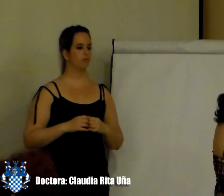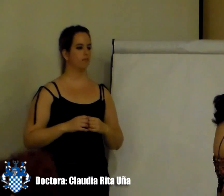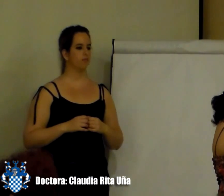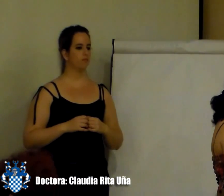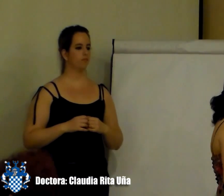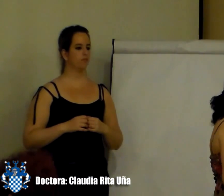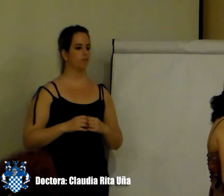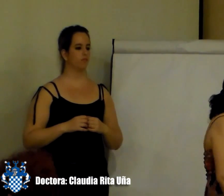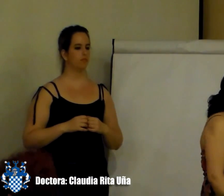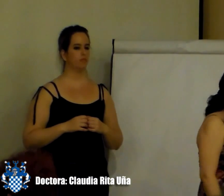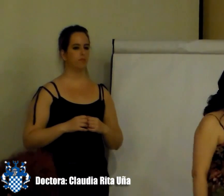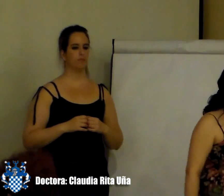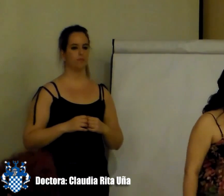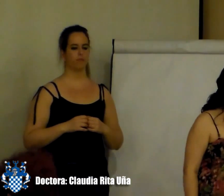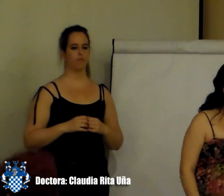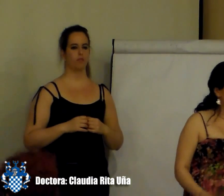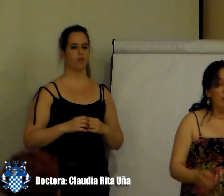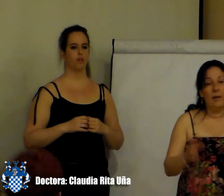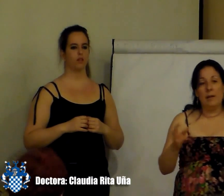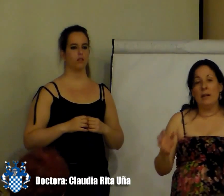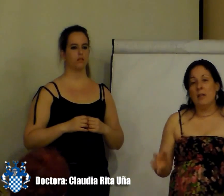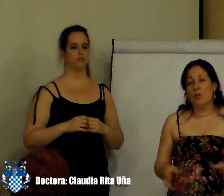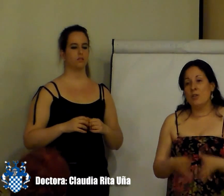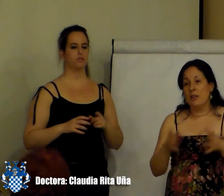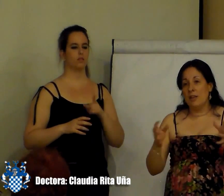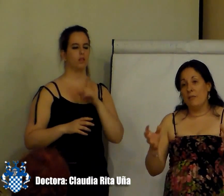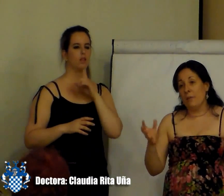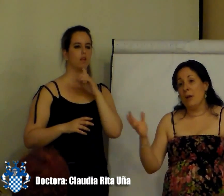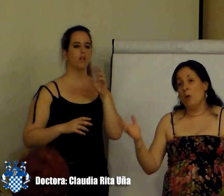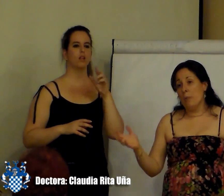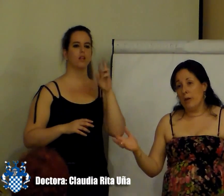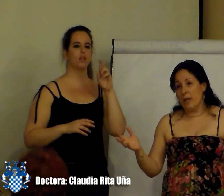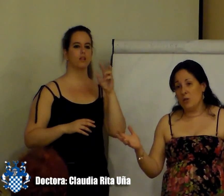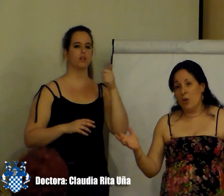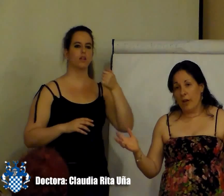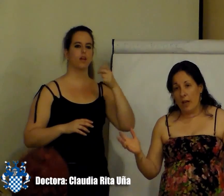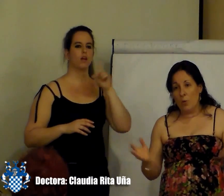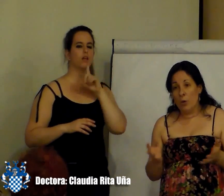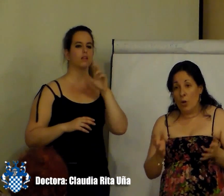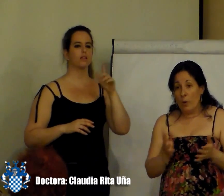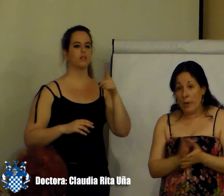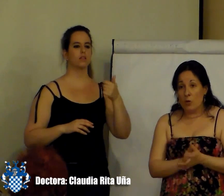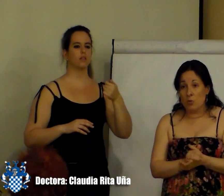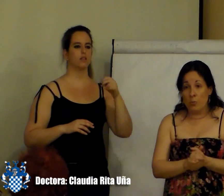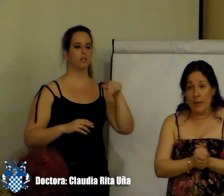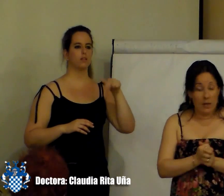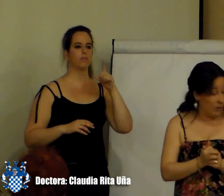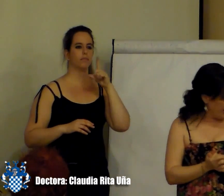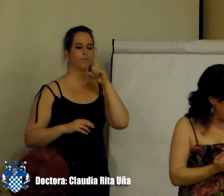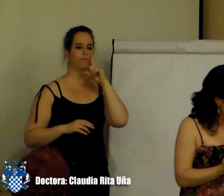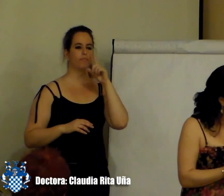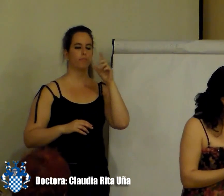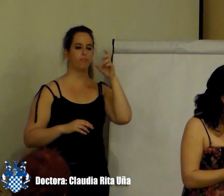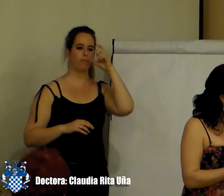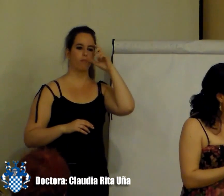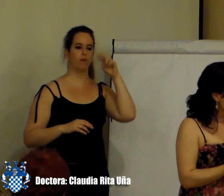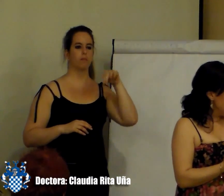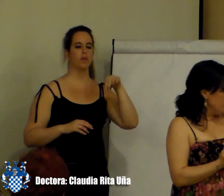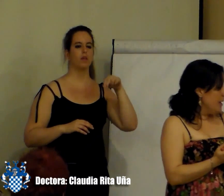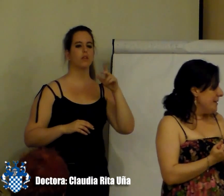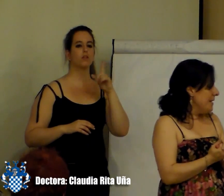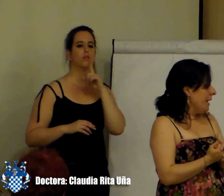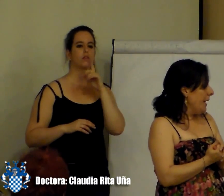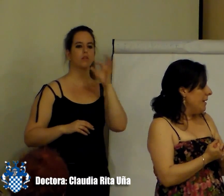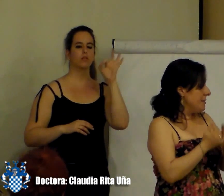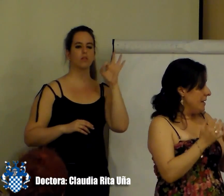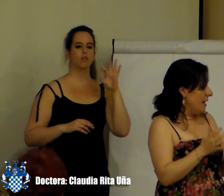Bueno, en cuanto al tratamiento farmacológico, no les voy a hablar de dosis ni de fármacos porque eso cada uno lo ve con su médico tratante, pero sí les